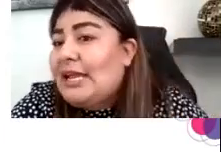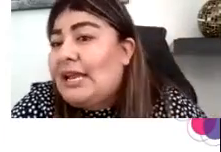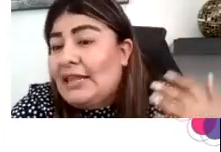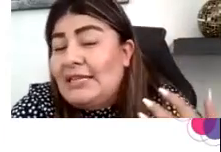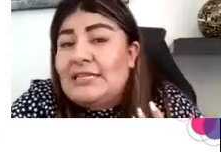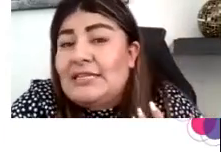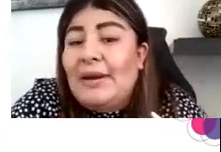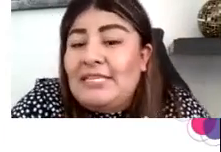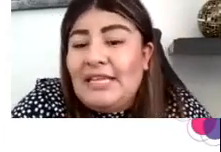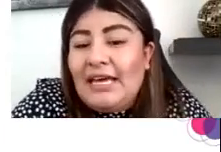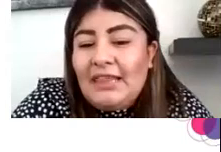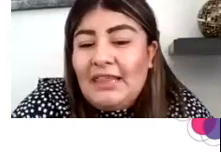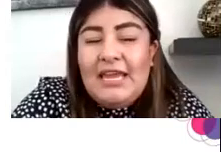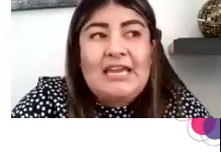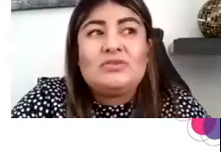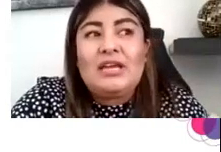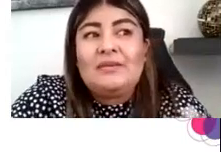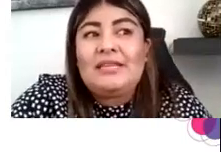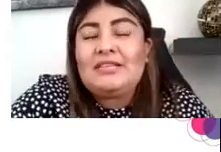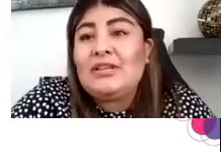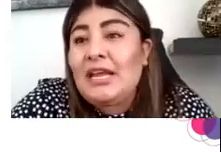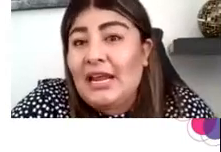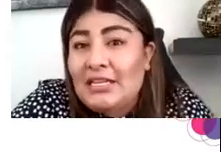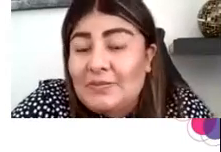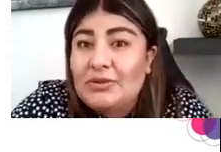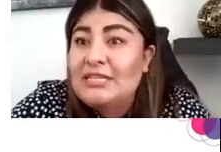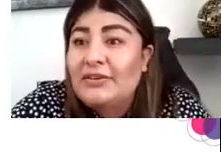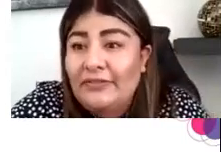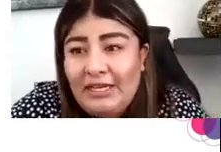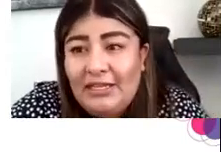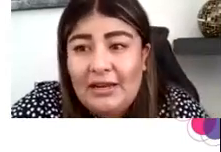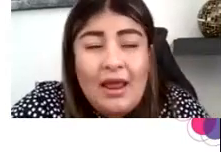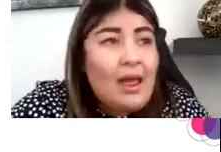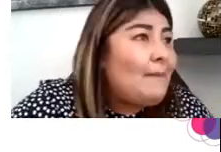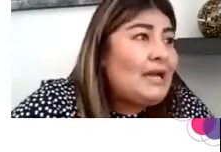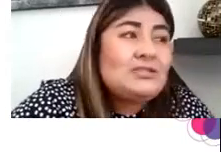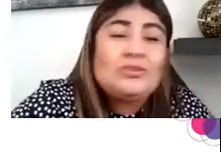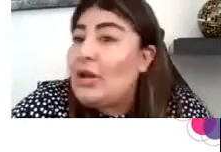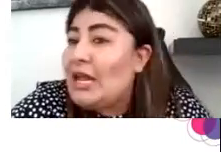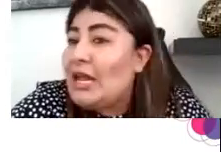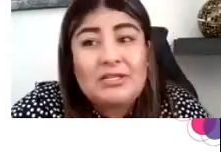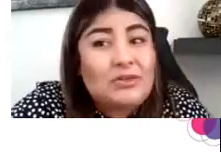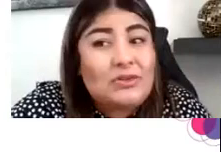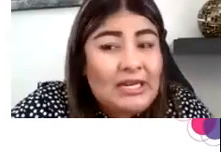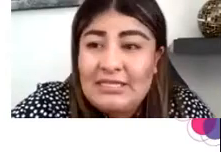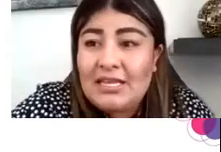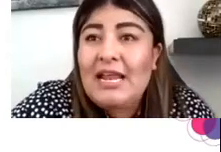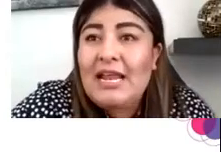la discapacidad es una limitación a la que las personas se enfrentan, más no las personas